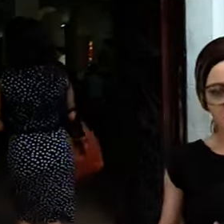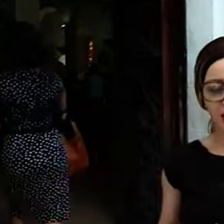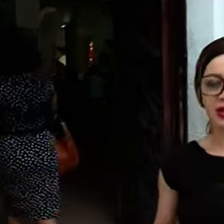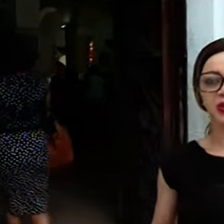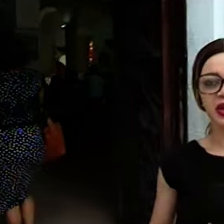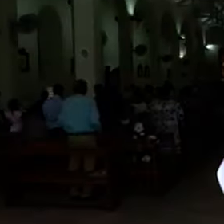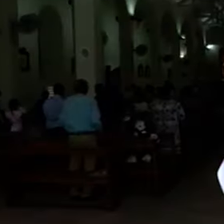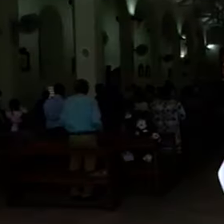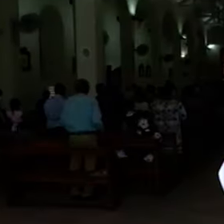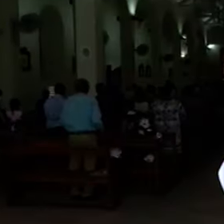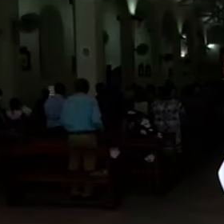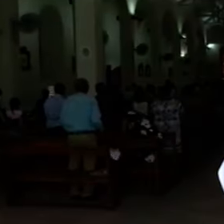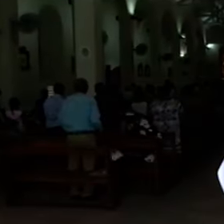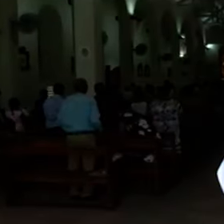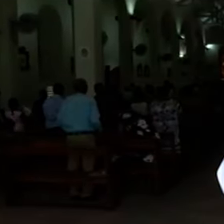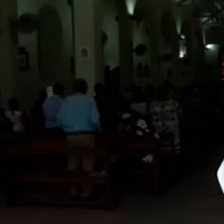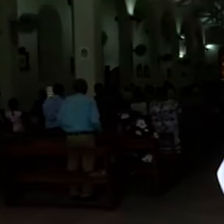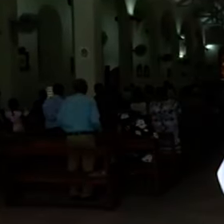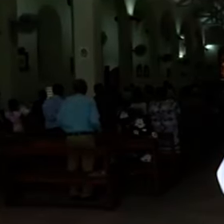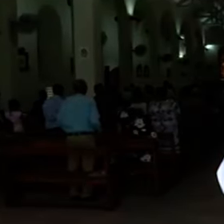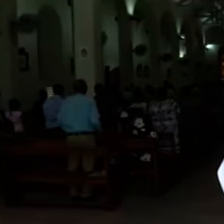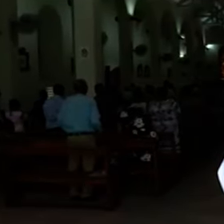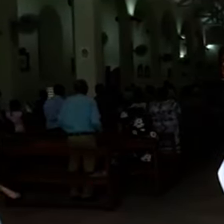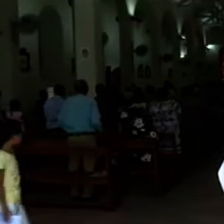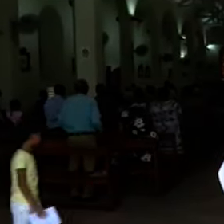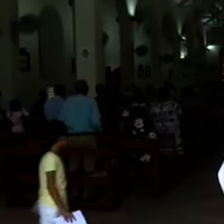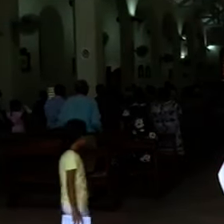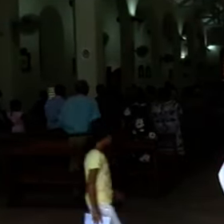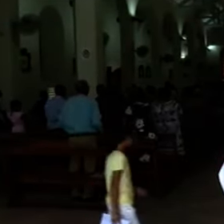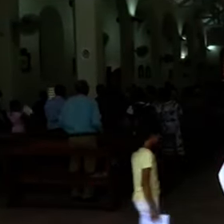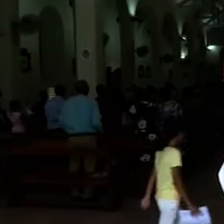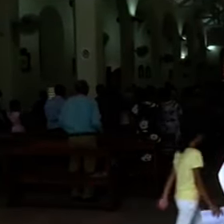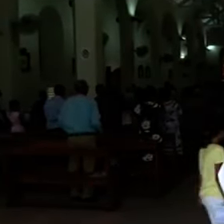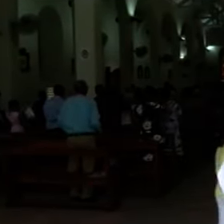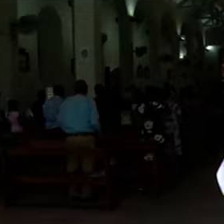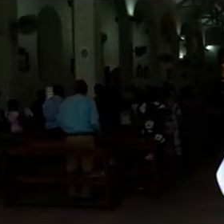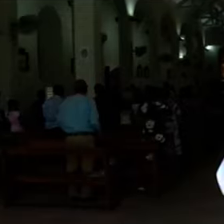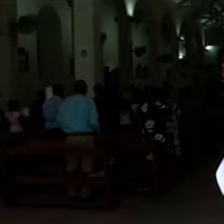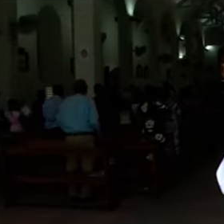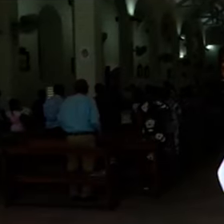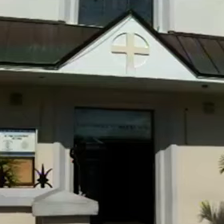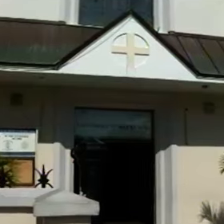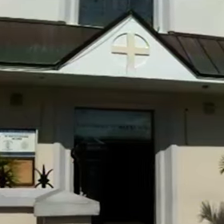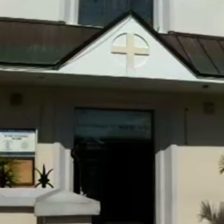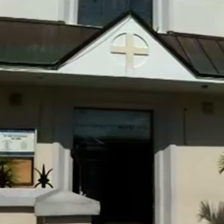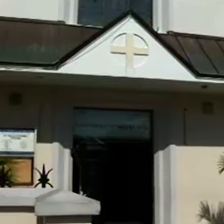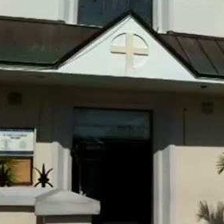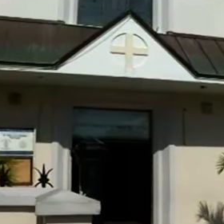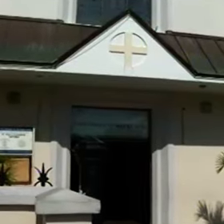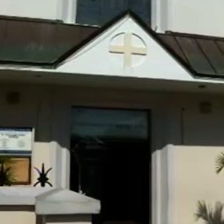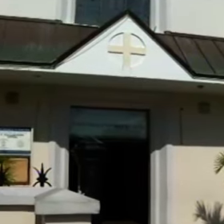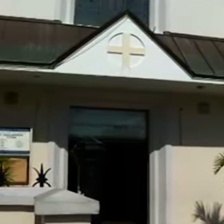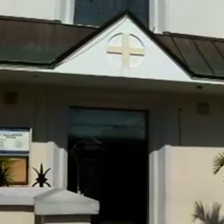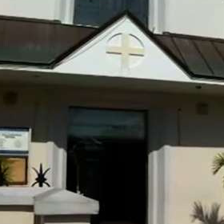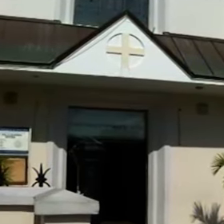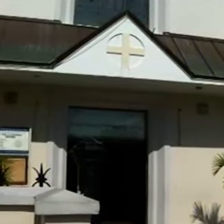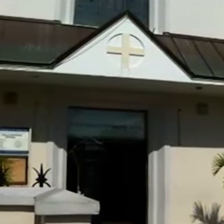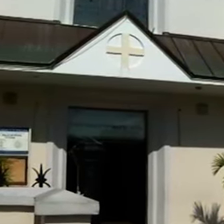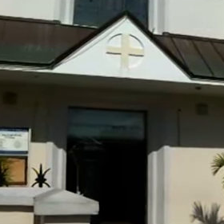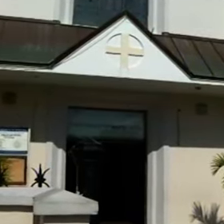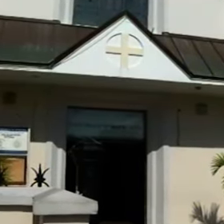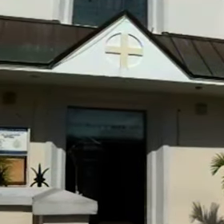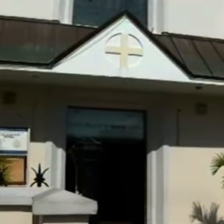Quand il y a des monde qui vient la messe, il est normal, il paraît tous les dimanches 9 heures au matin. Côté cathédrale Saint-Paul, là, il